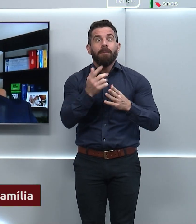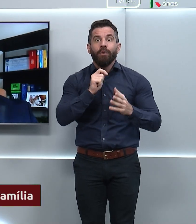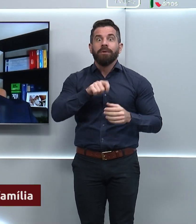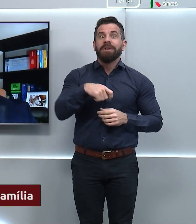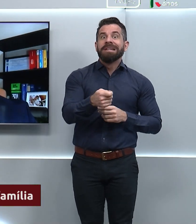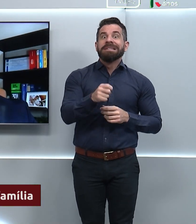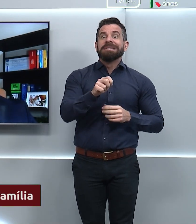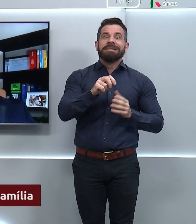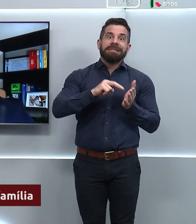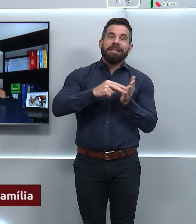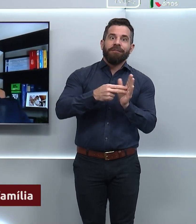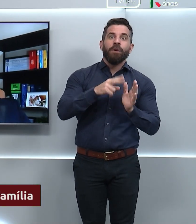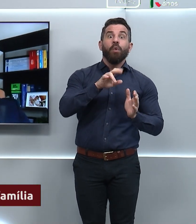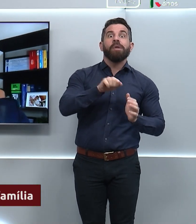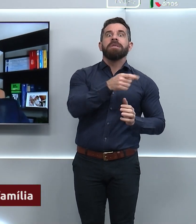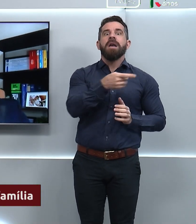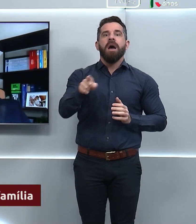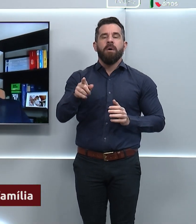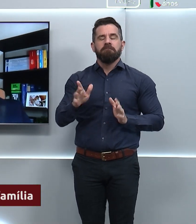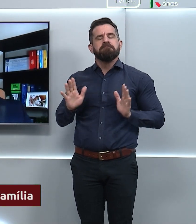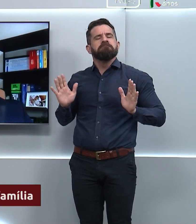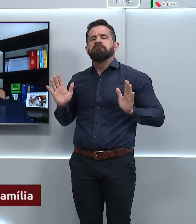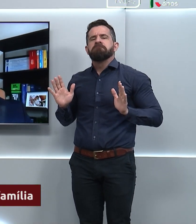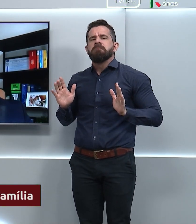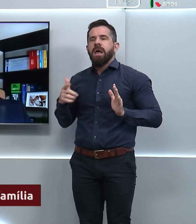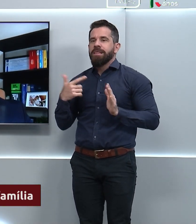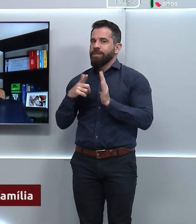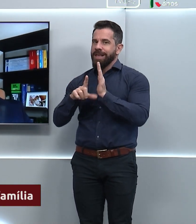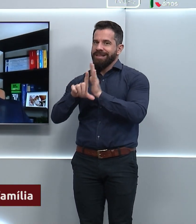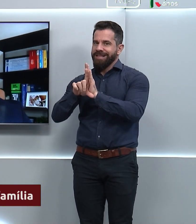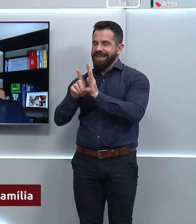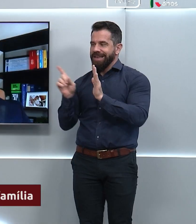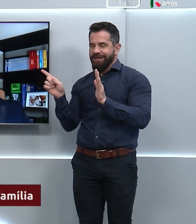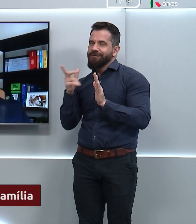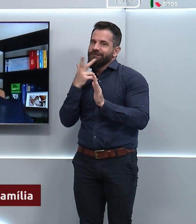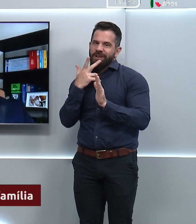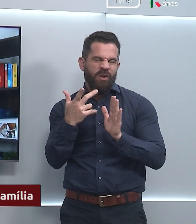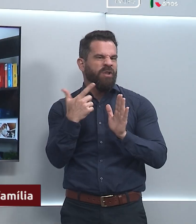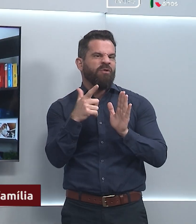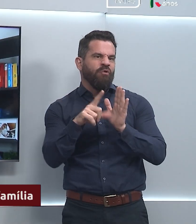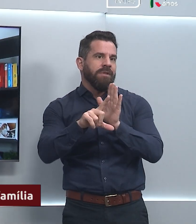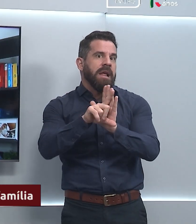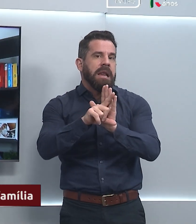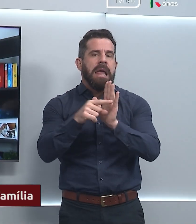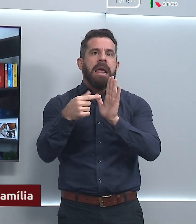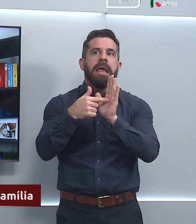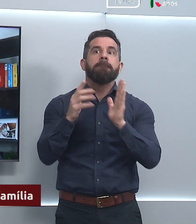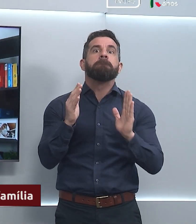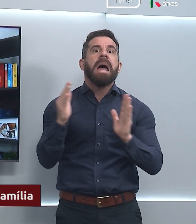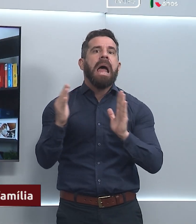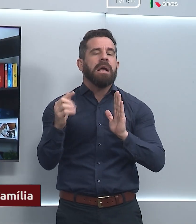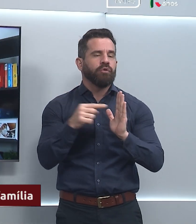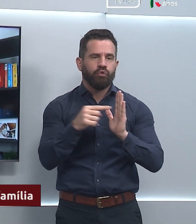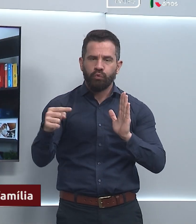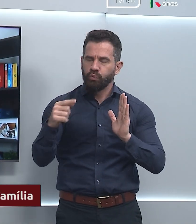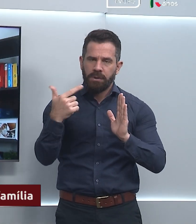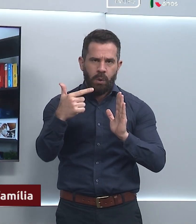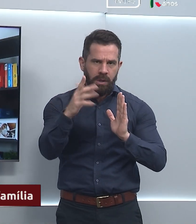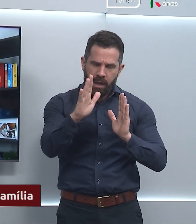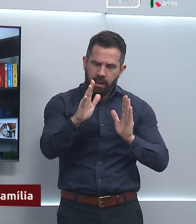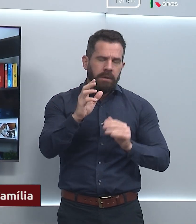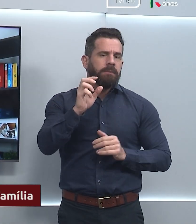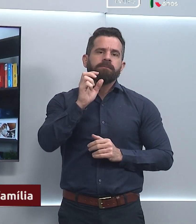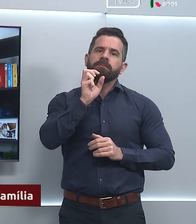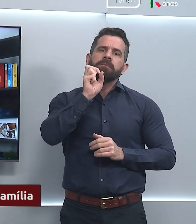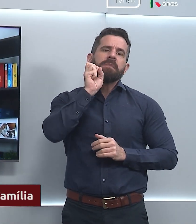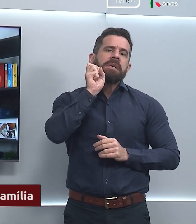Não tem pela lei. Incrivelmente, não tem pela lei, não existe um prazo estabelecido. Ali vai ter que ser analisado, se caso isso